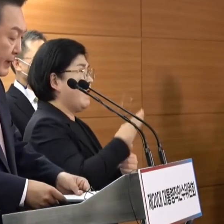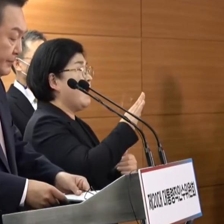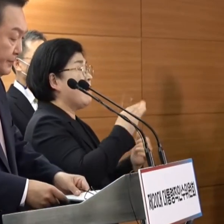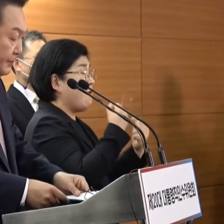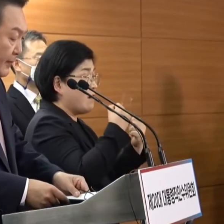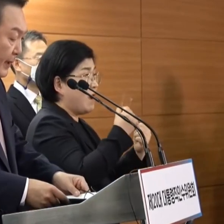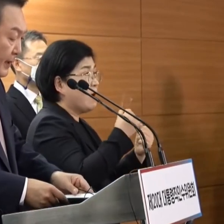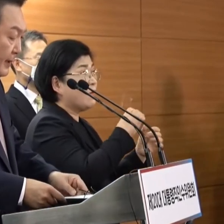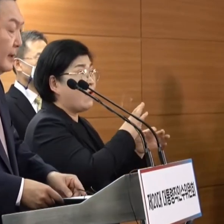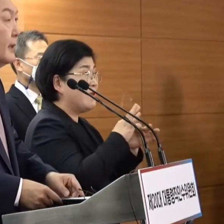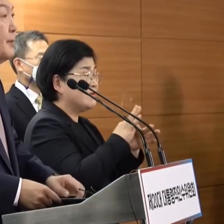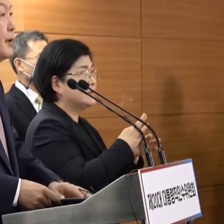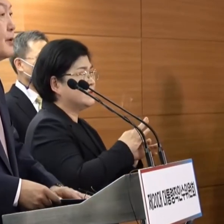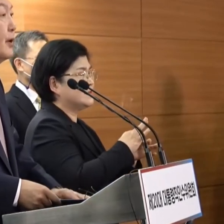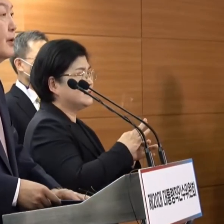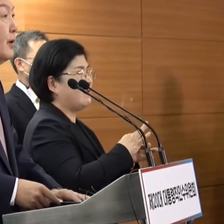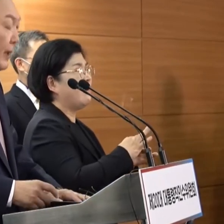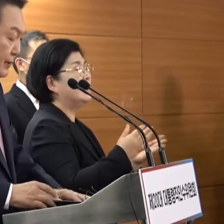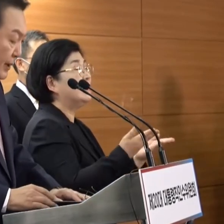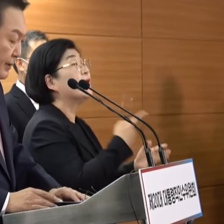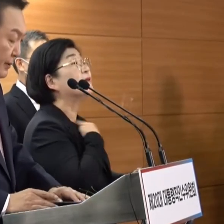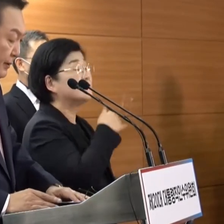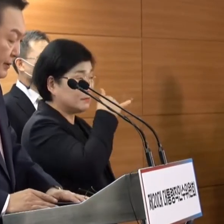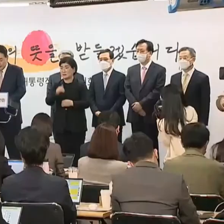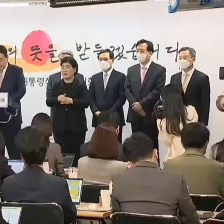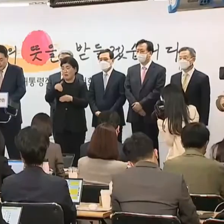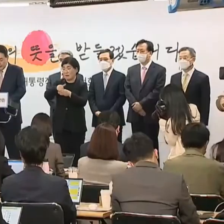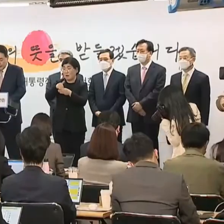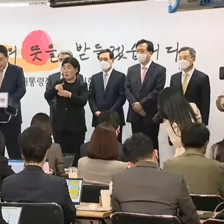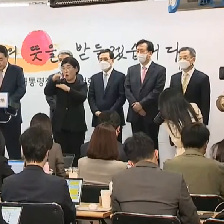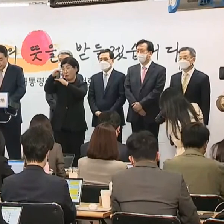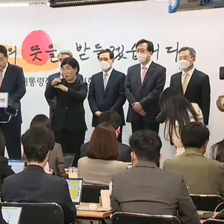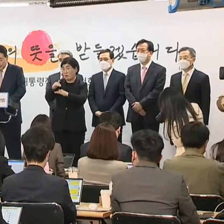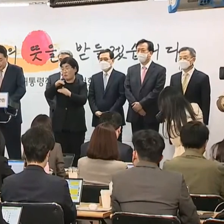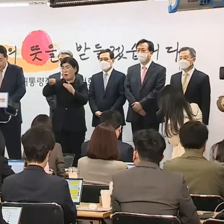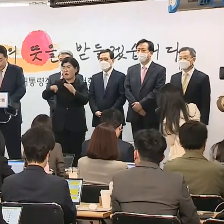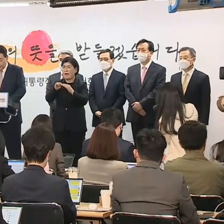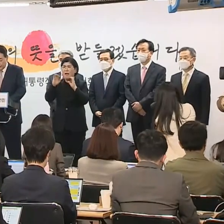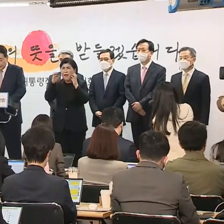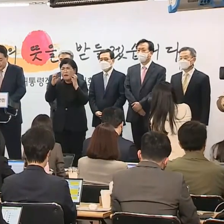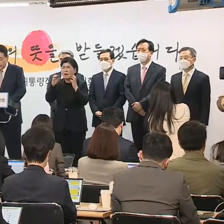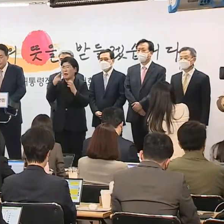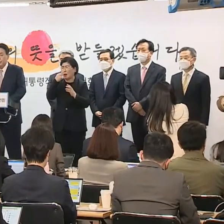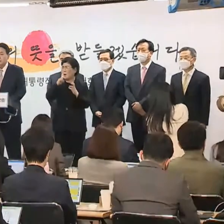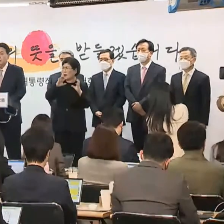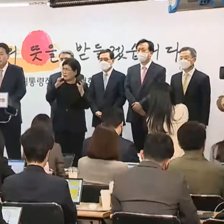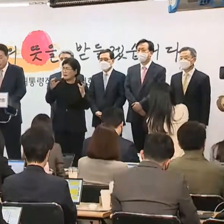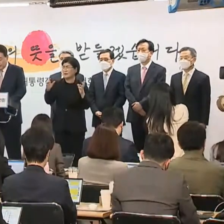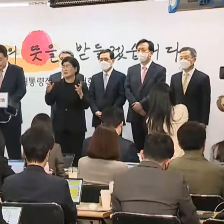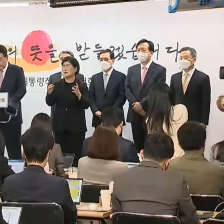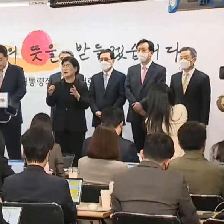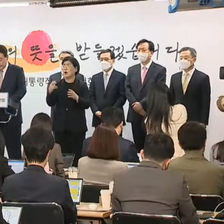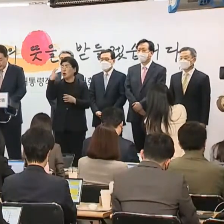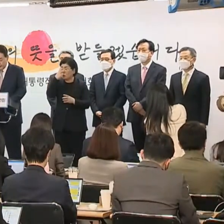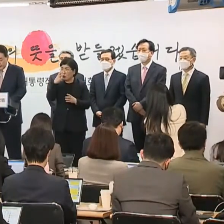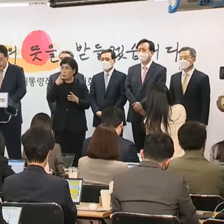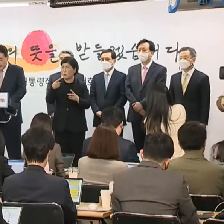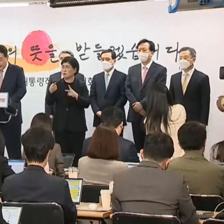있습니다. 이번 선거 과정에서 영유아 보육, 초등 돌봄